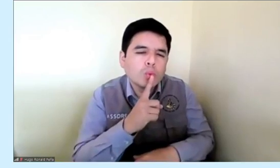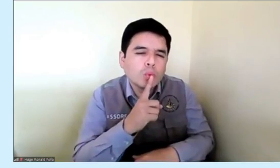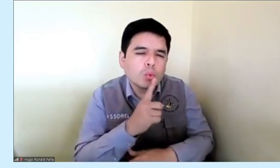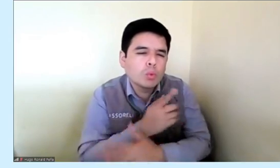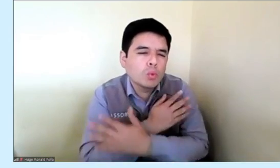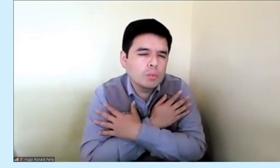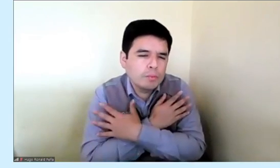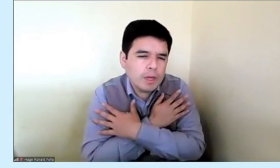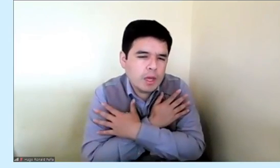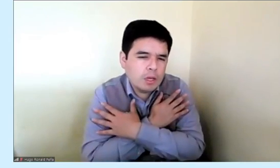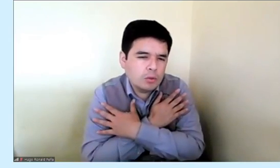tu cumpleaños?